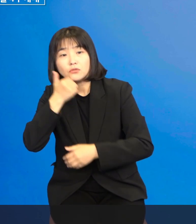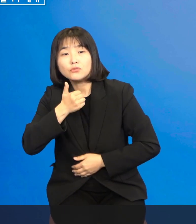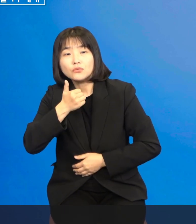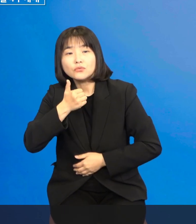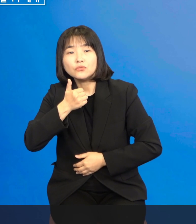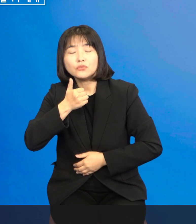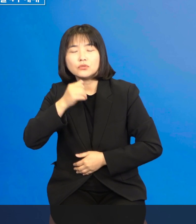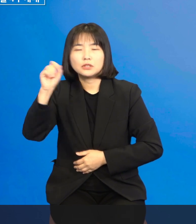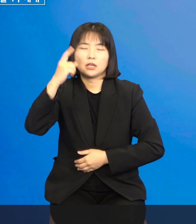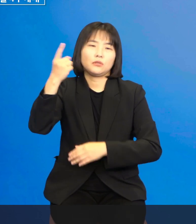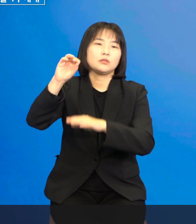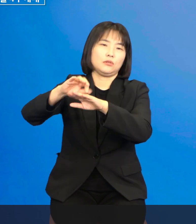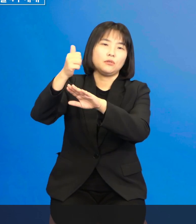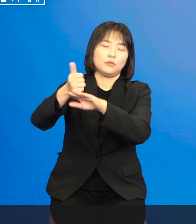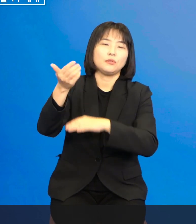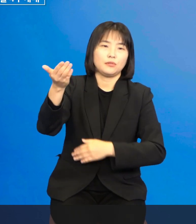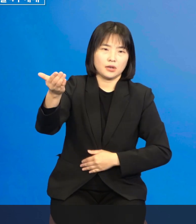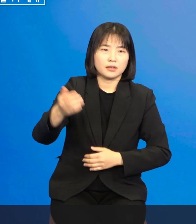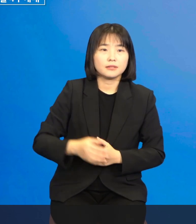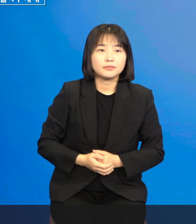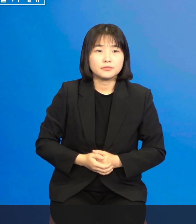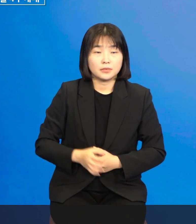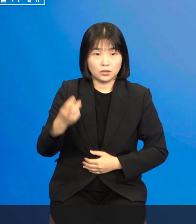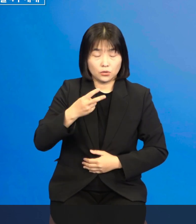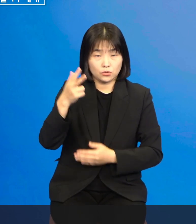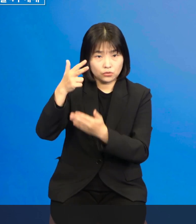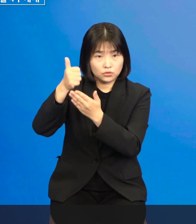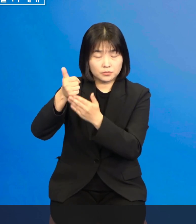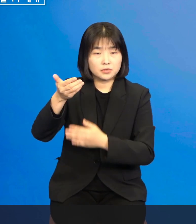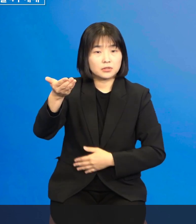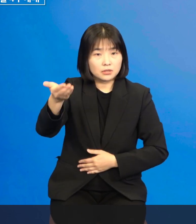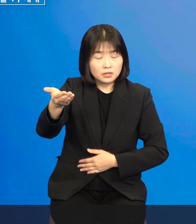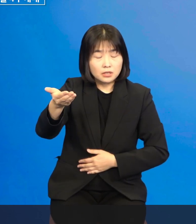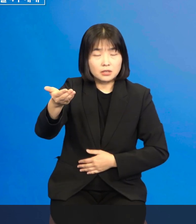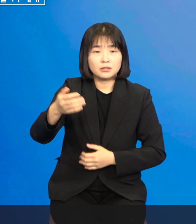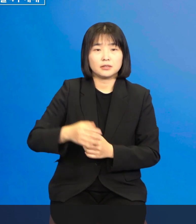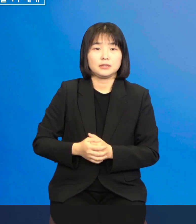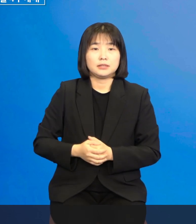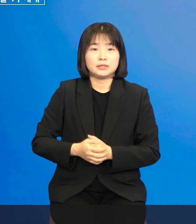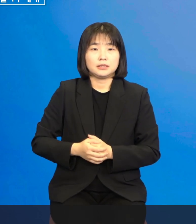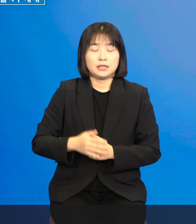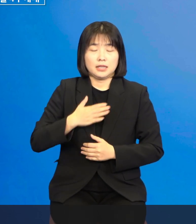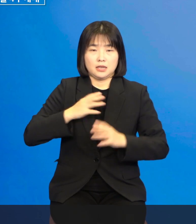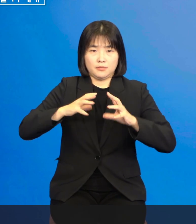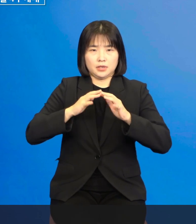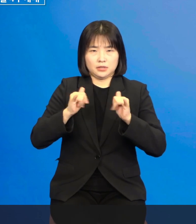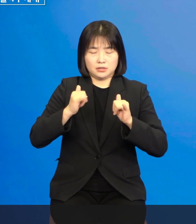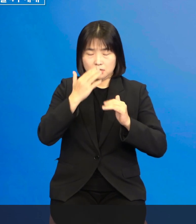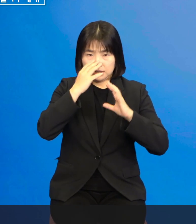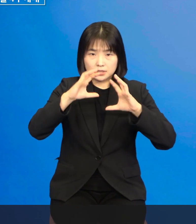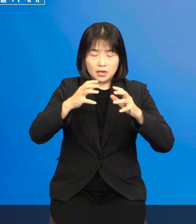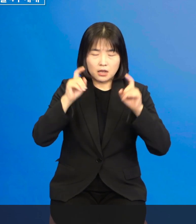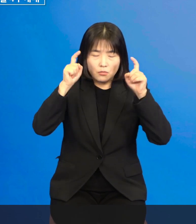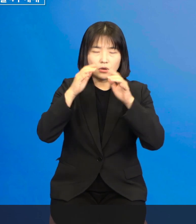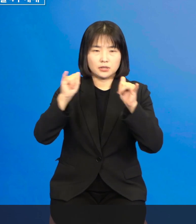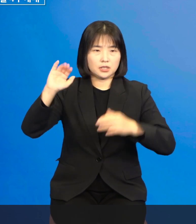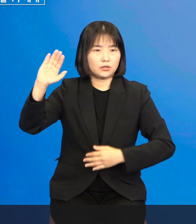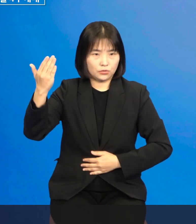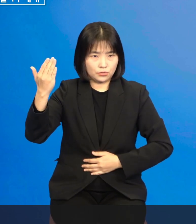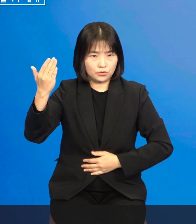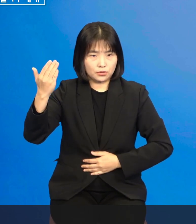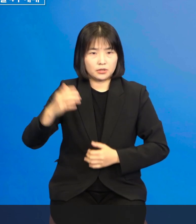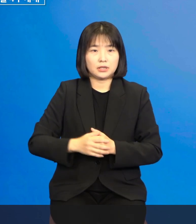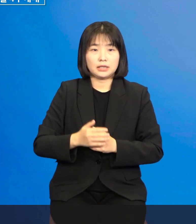돌아오신 분이 바로 임금님이십니다. 그리고 주님께서 내가 나의 백성 이스라엘의 목자가 될